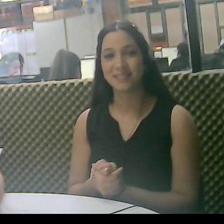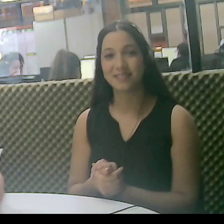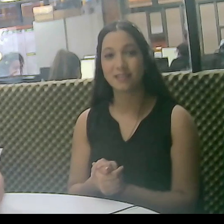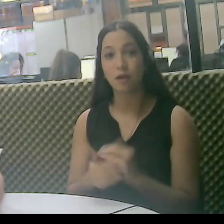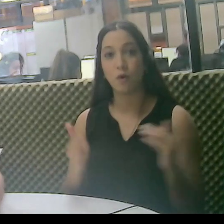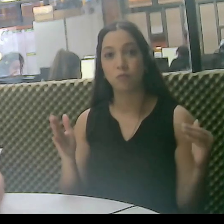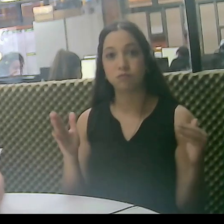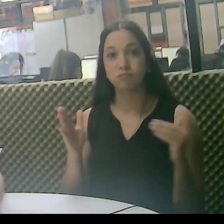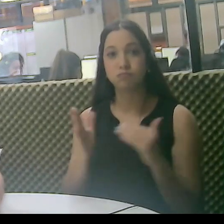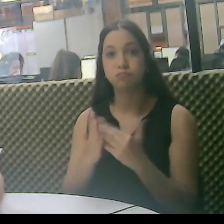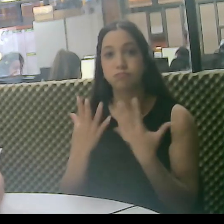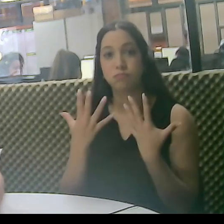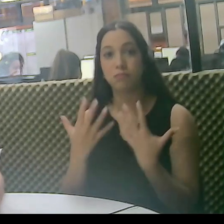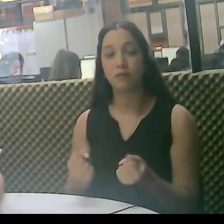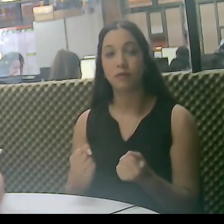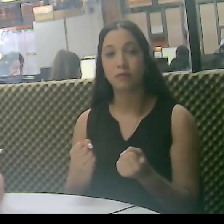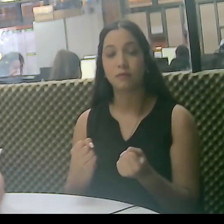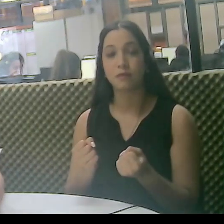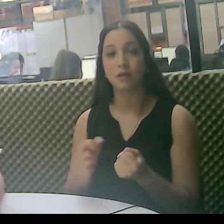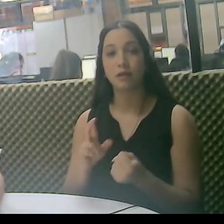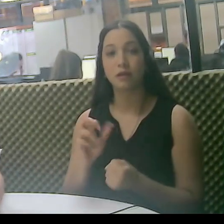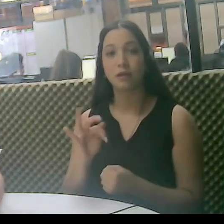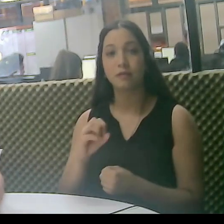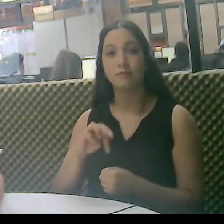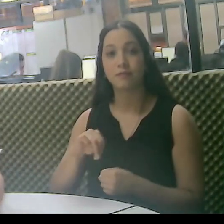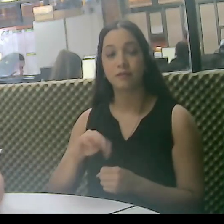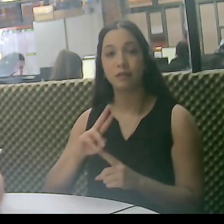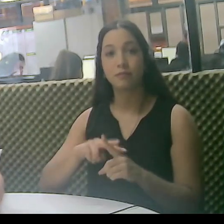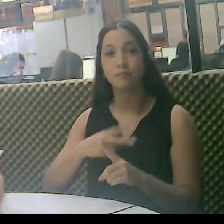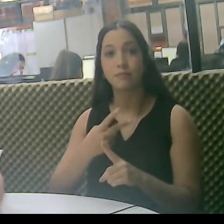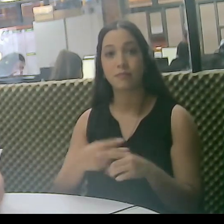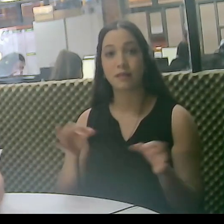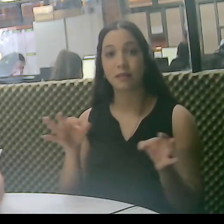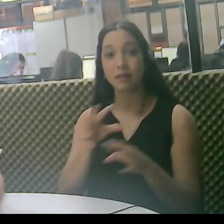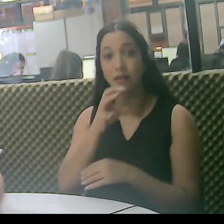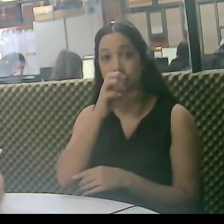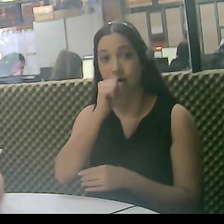Prazo para adesão ao Refim Extra 2022 termina sábado.